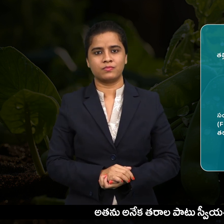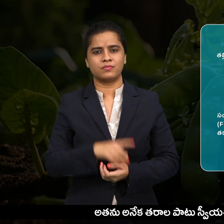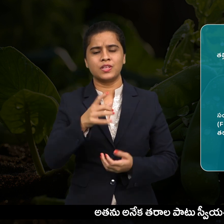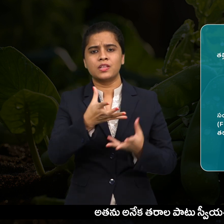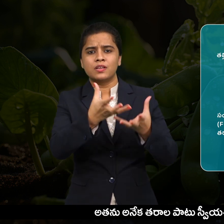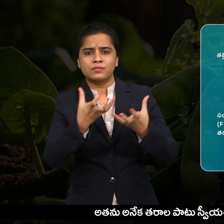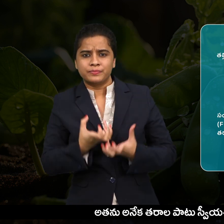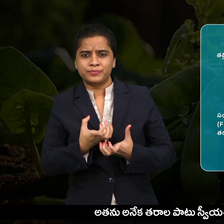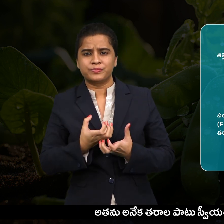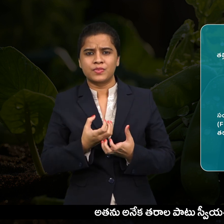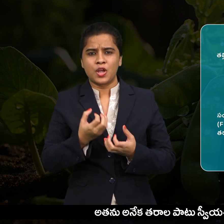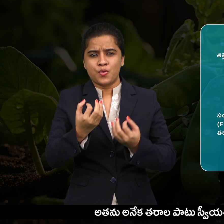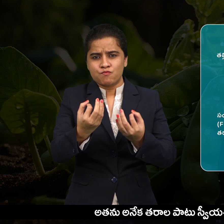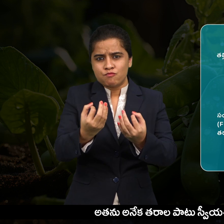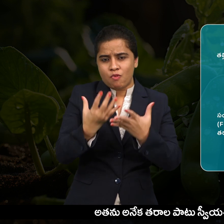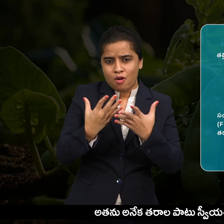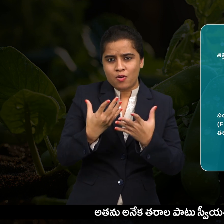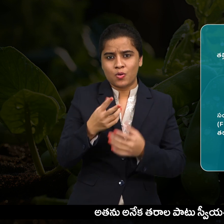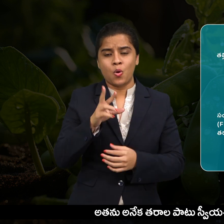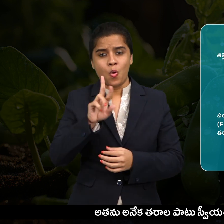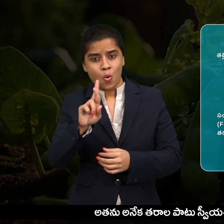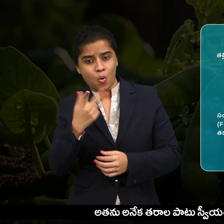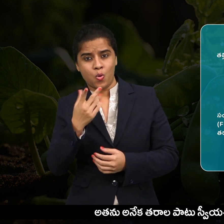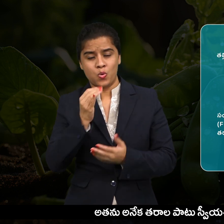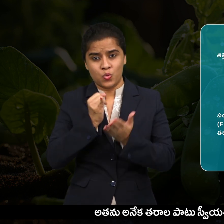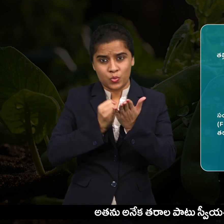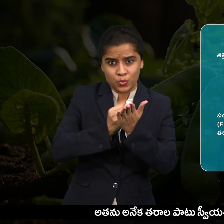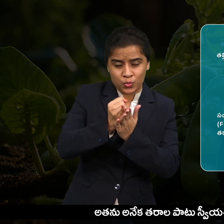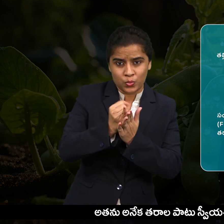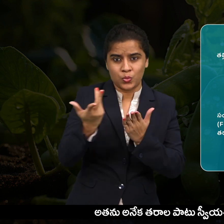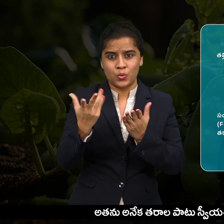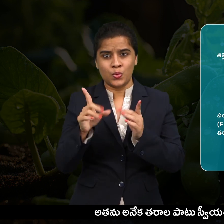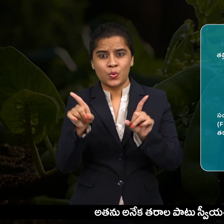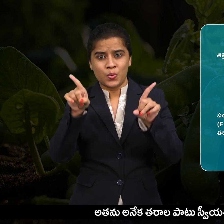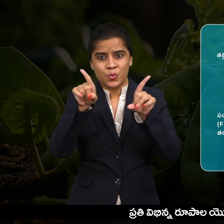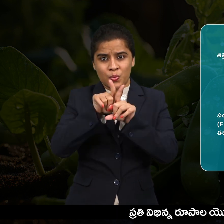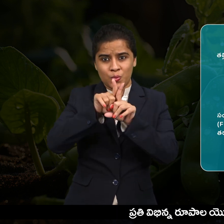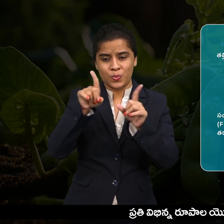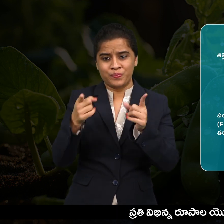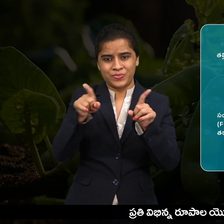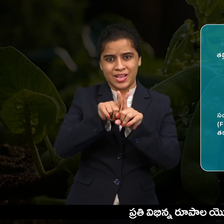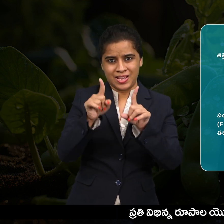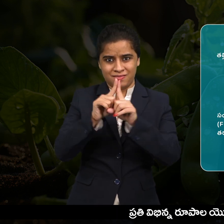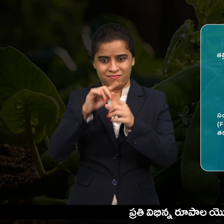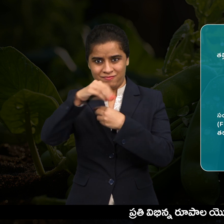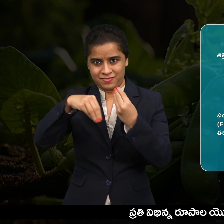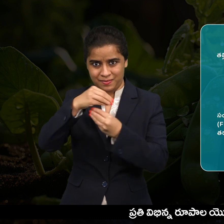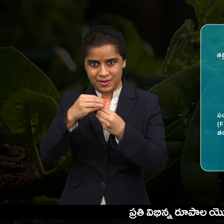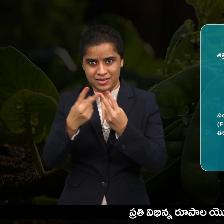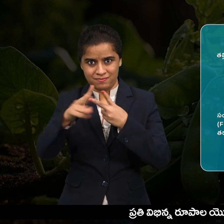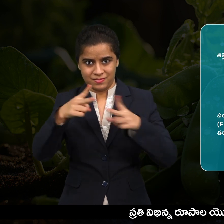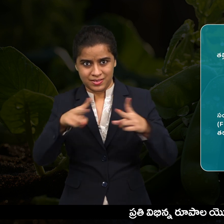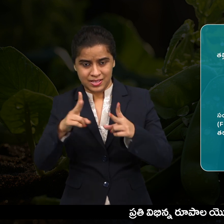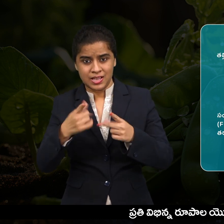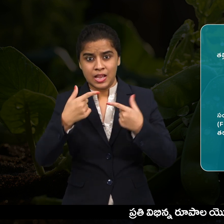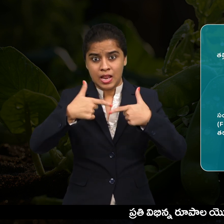అతను అనేక తరాల పాటు స్వీయ పరాగ సంపర్కానికి అనుమతించడం ద్వారా ప్రతి విభిన్న రూపాల యొక్క